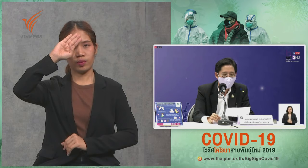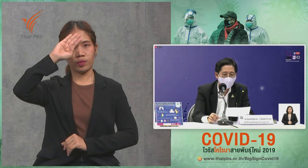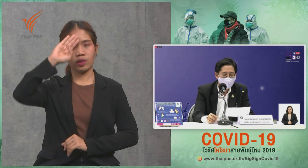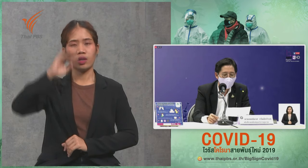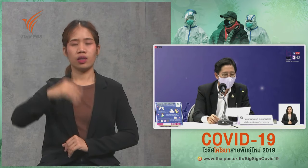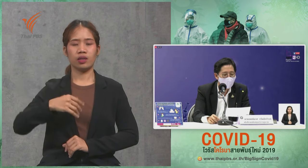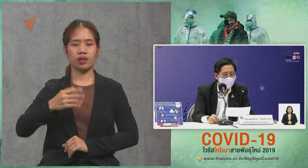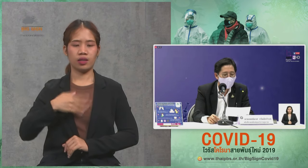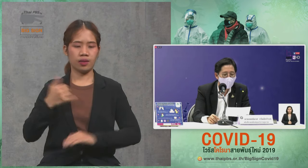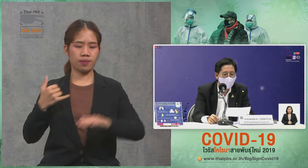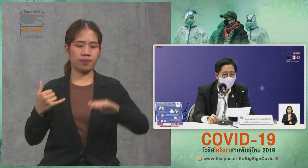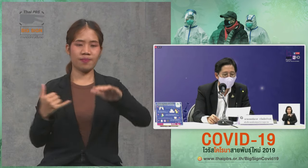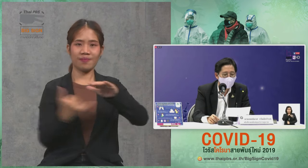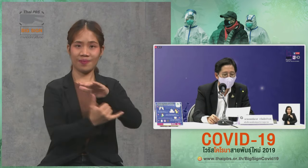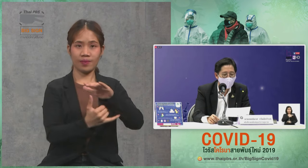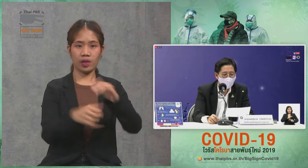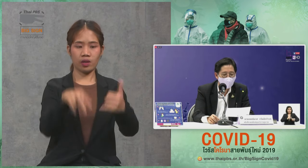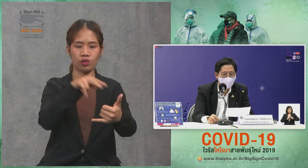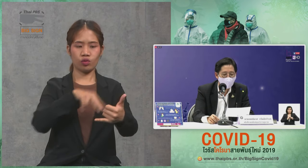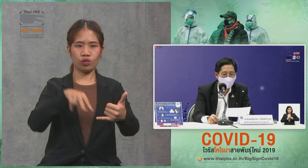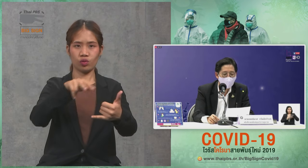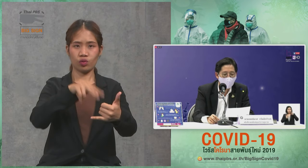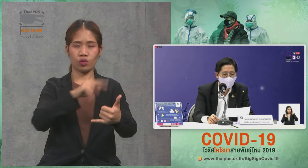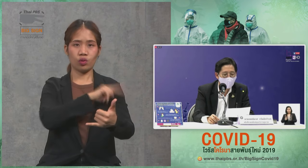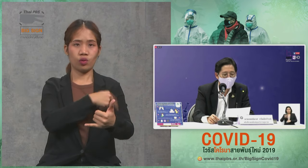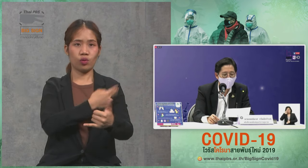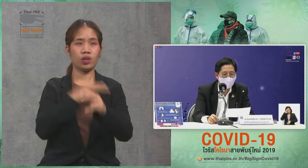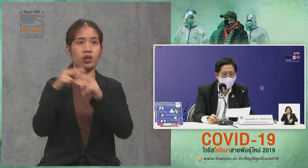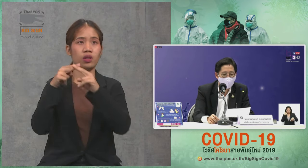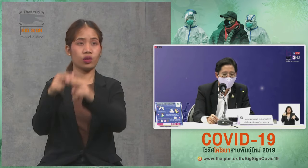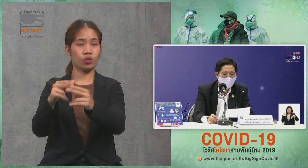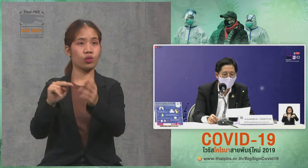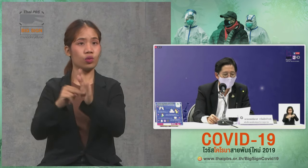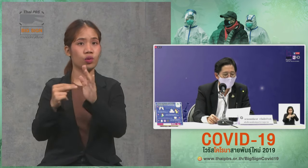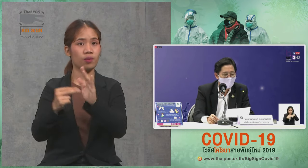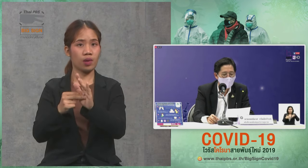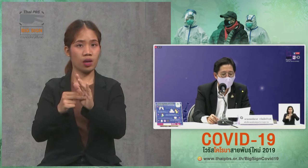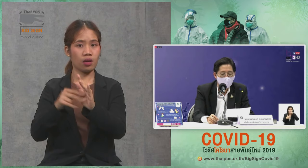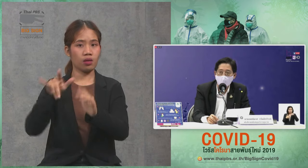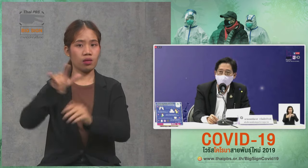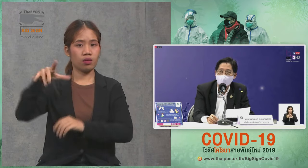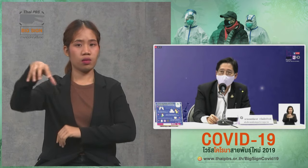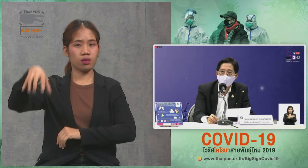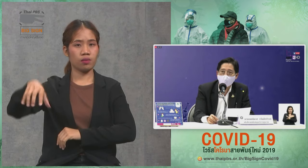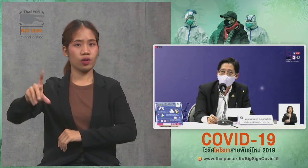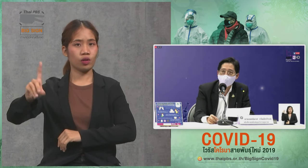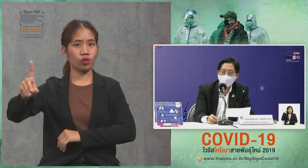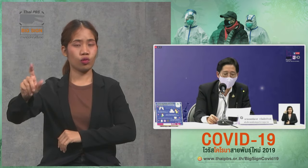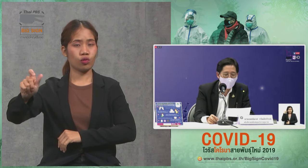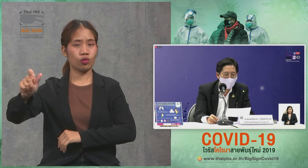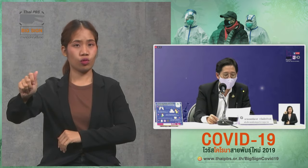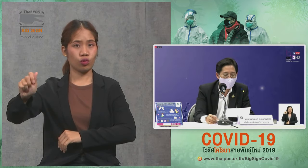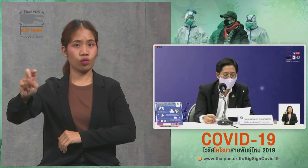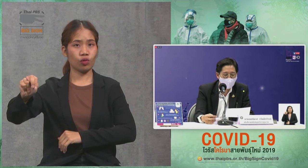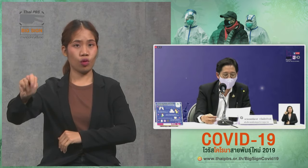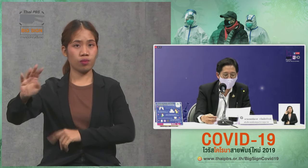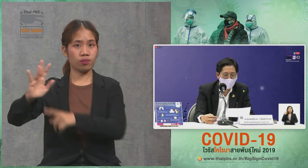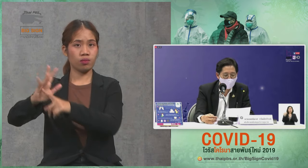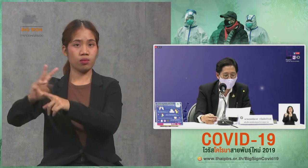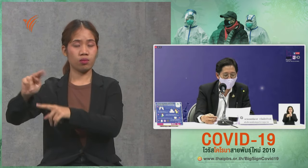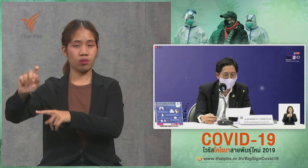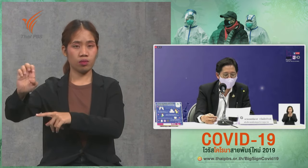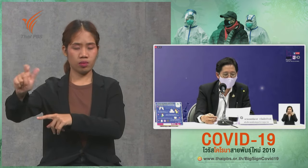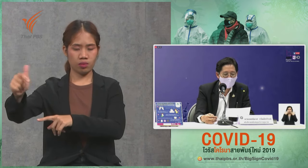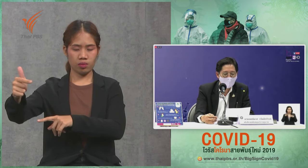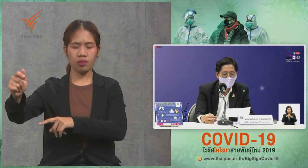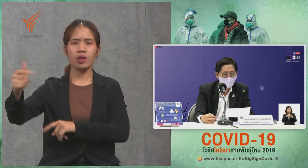ไปตรวจที่โรงพยาบาลเอกชนนะครับผ่านสนามบินดอนเมืองมาแล้วนะครับ ปรากฏว่ามีเกณฑ์เข้าข้อบ่งชี้เป็น PUI